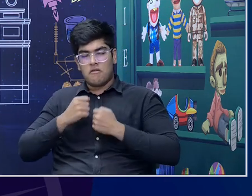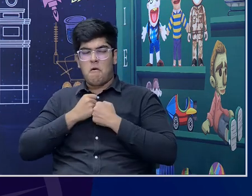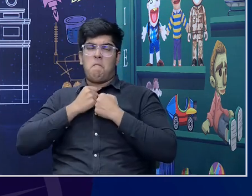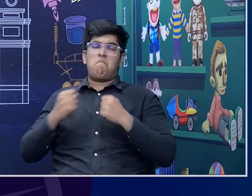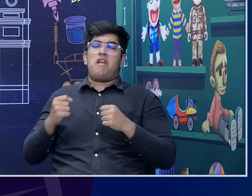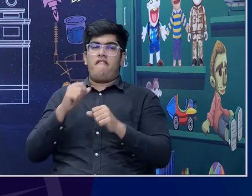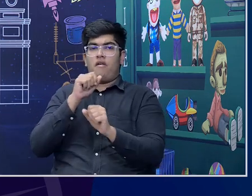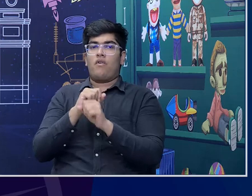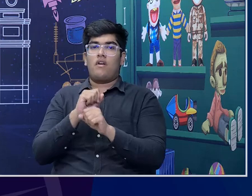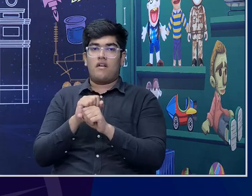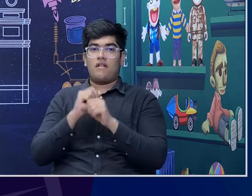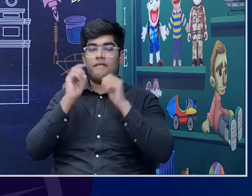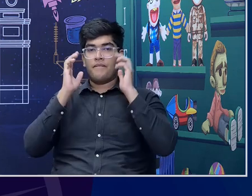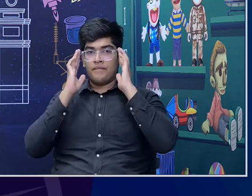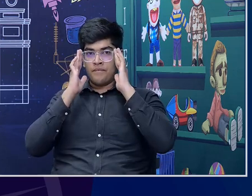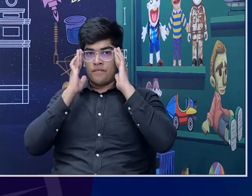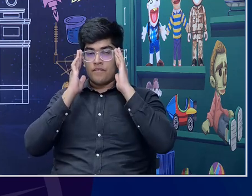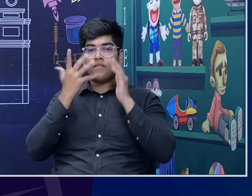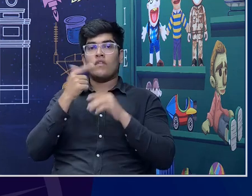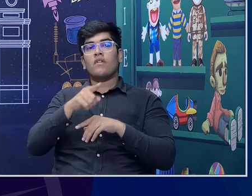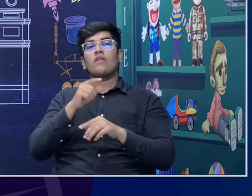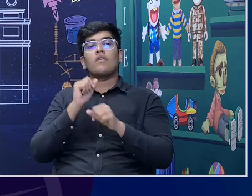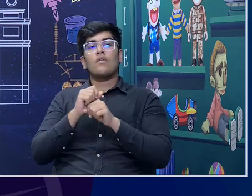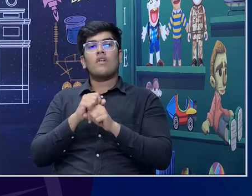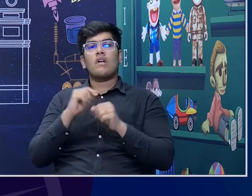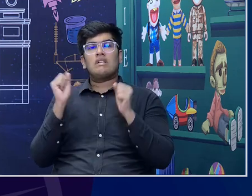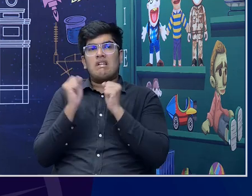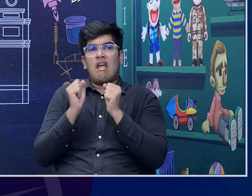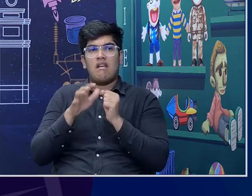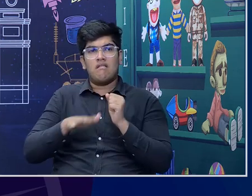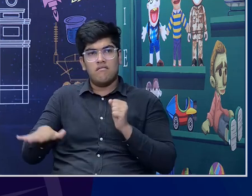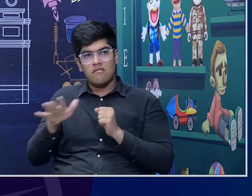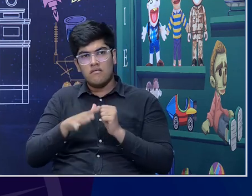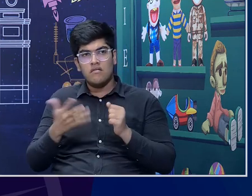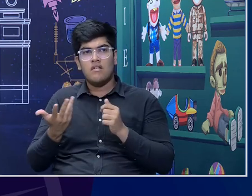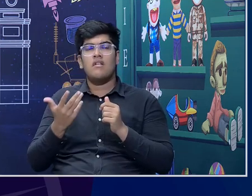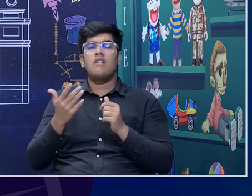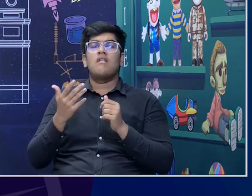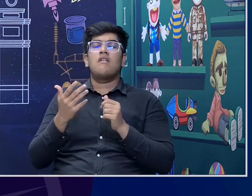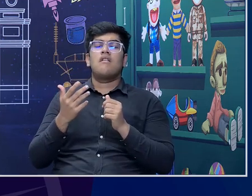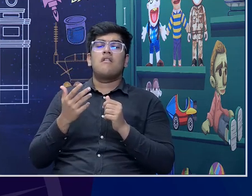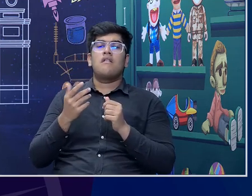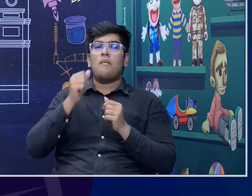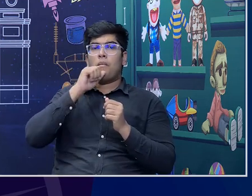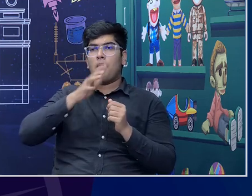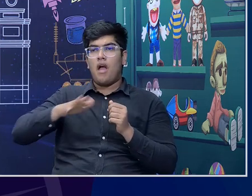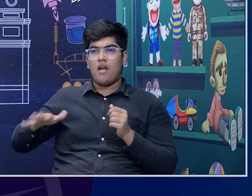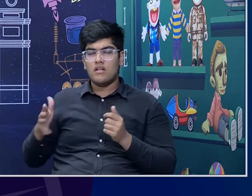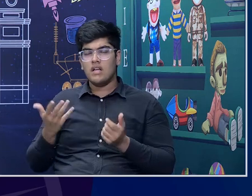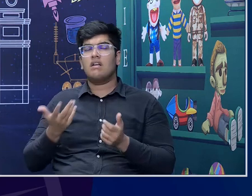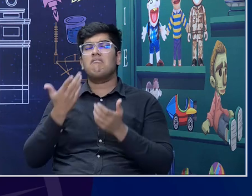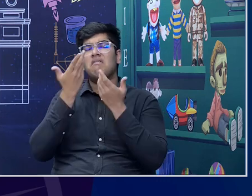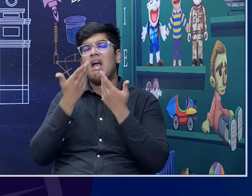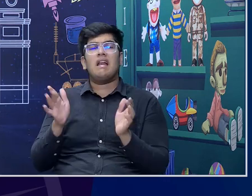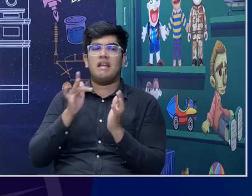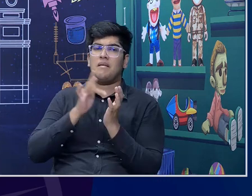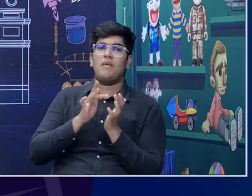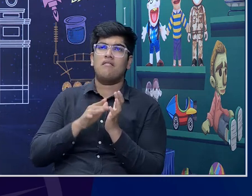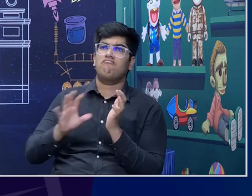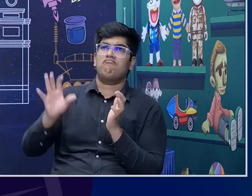क बादा इलाका हो, ठंडा इलाका हो, पहाड़ी इलाका हो, मैदानी इलाका हो, हम किसी भी इलाके में, किसी भी